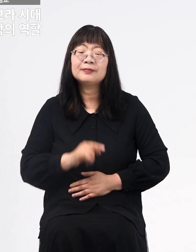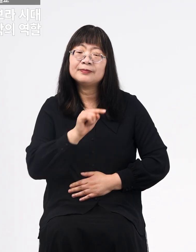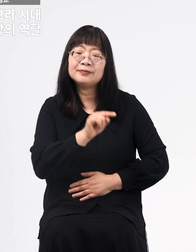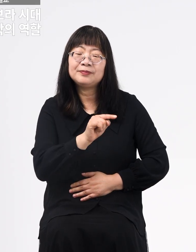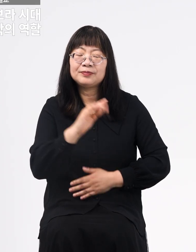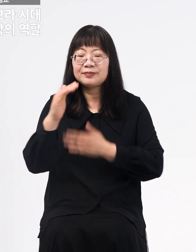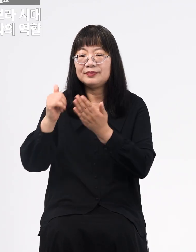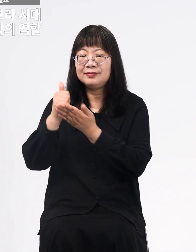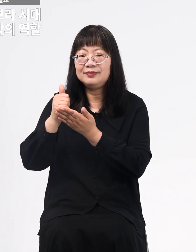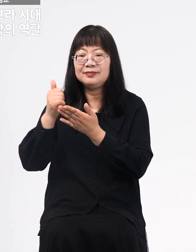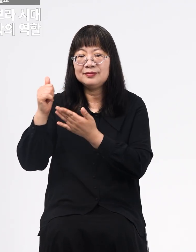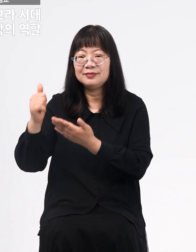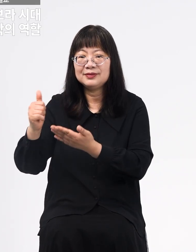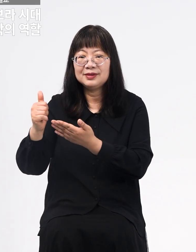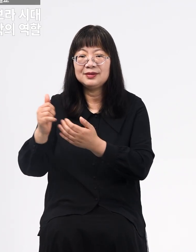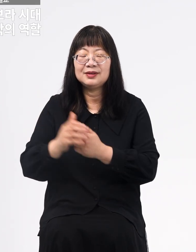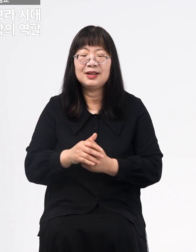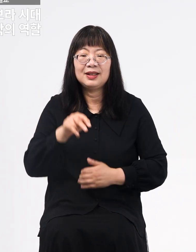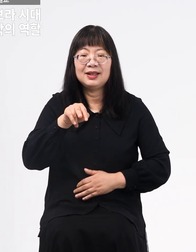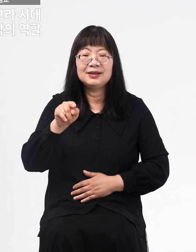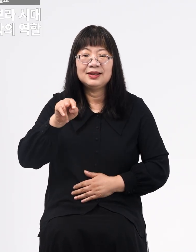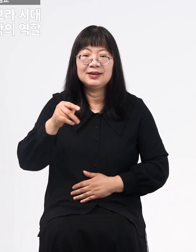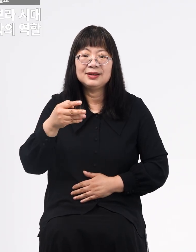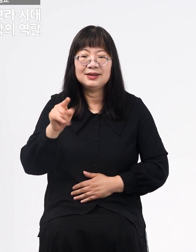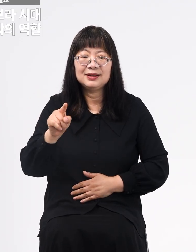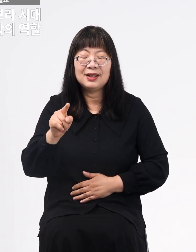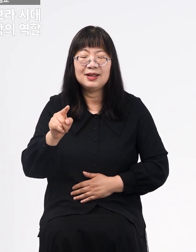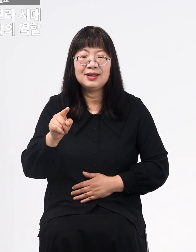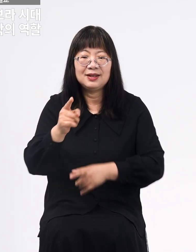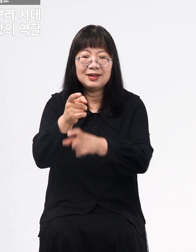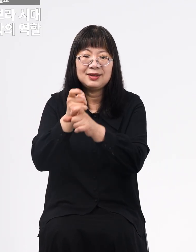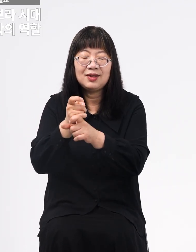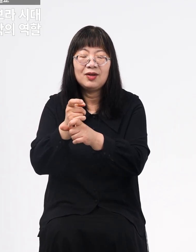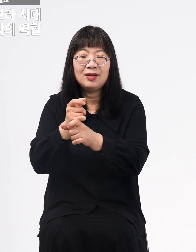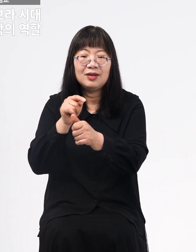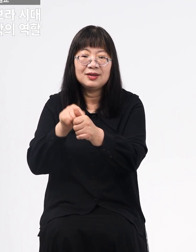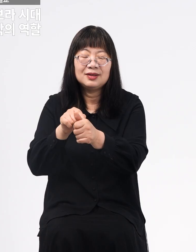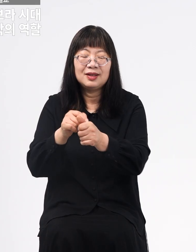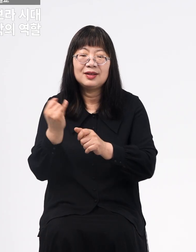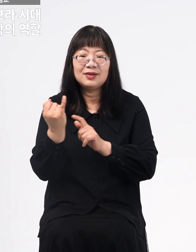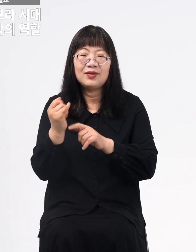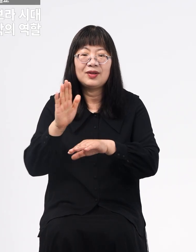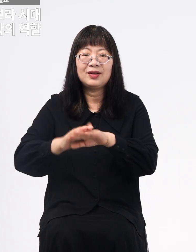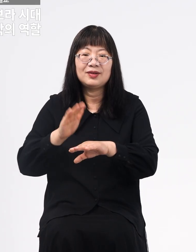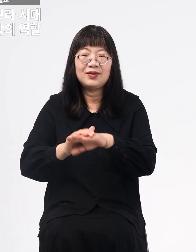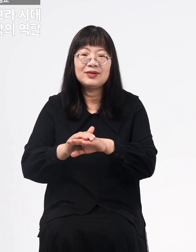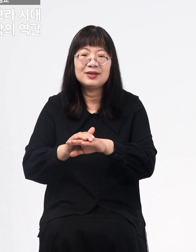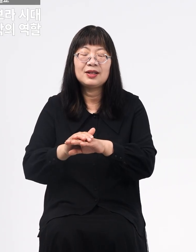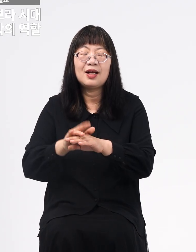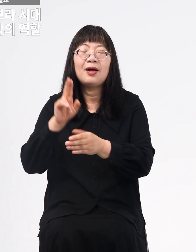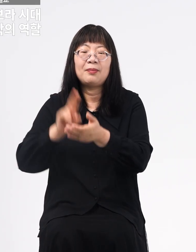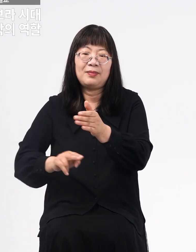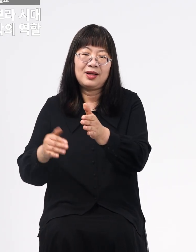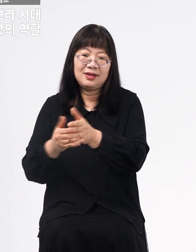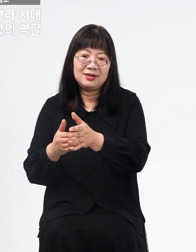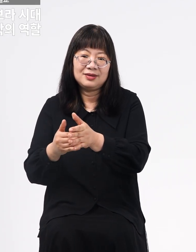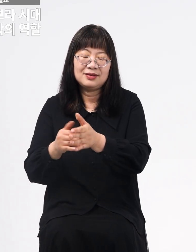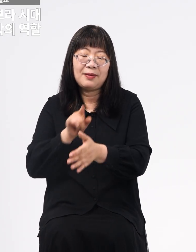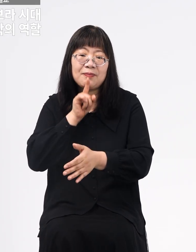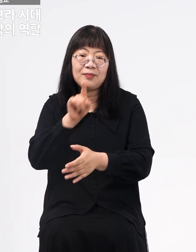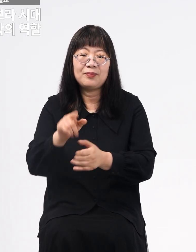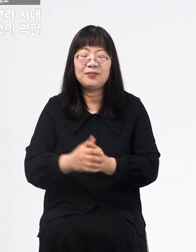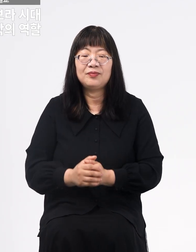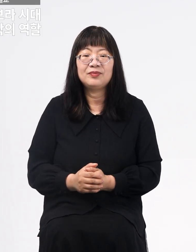이는 여호와께서 시스라를, 이제 적장이죠, 여인의 손에 파실 것임이니라